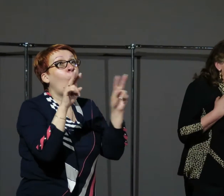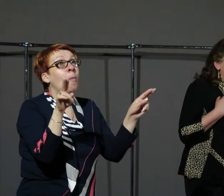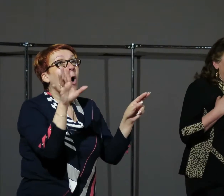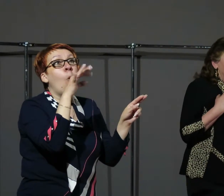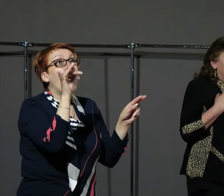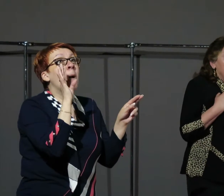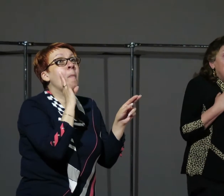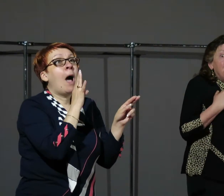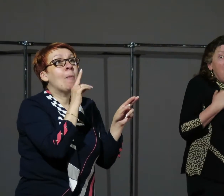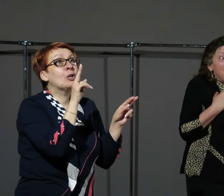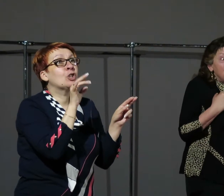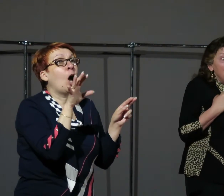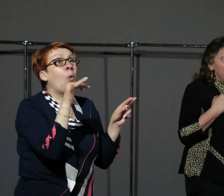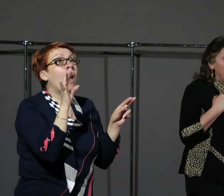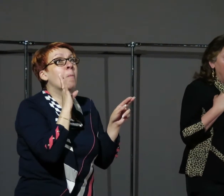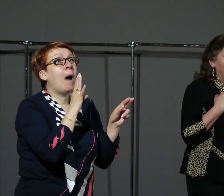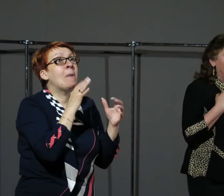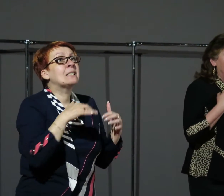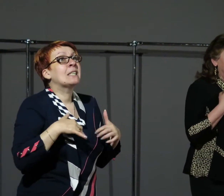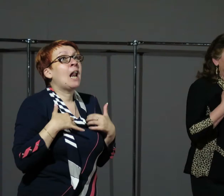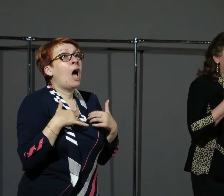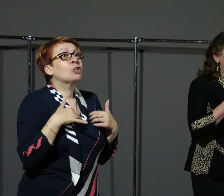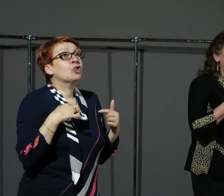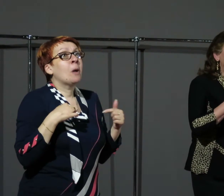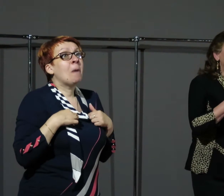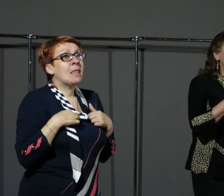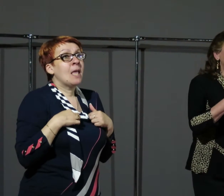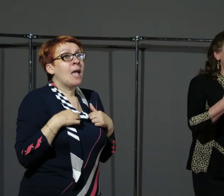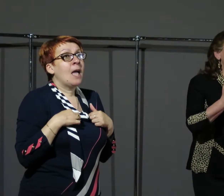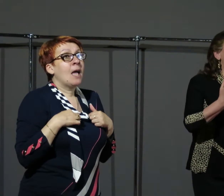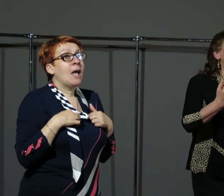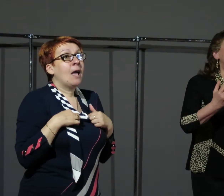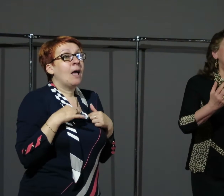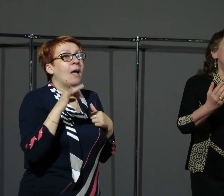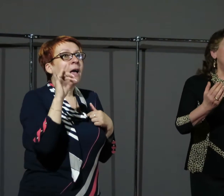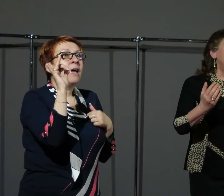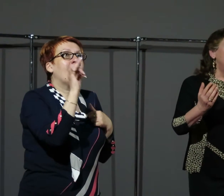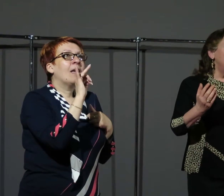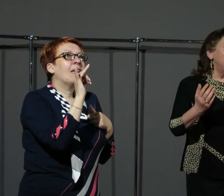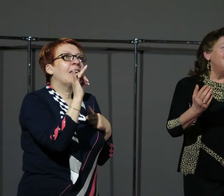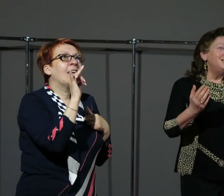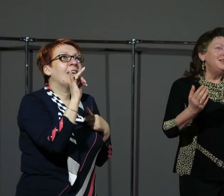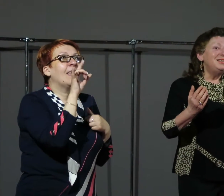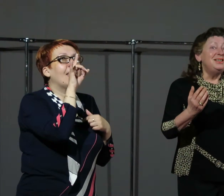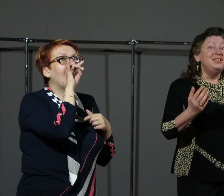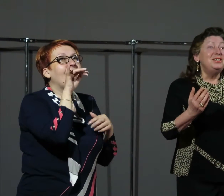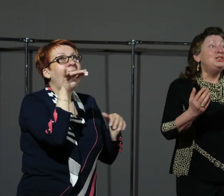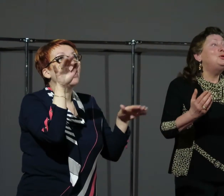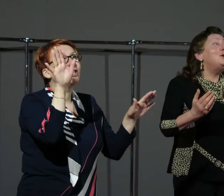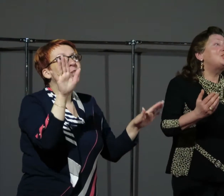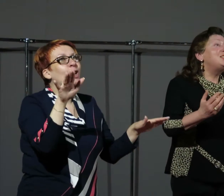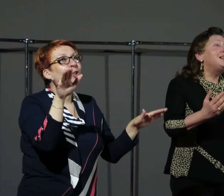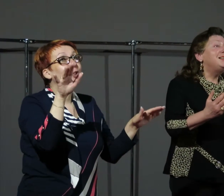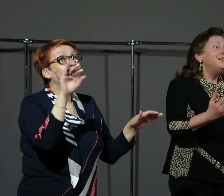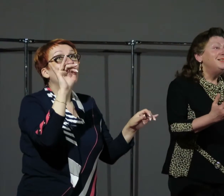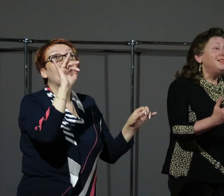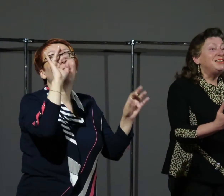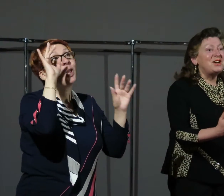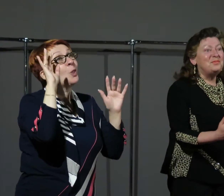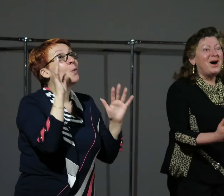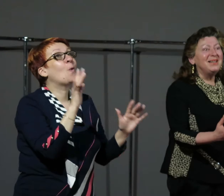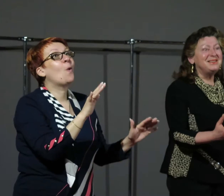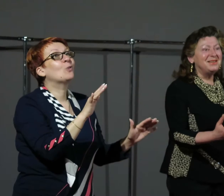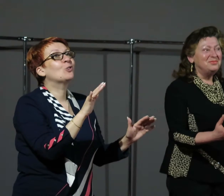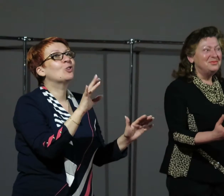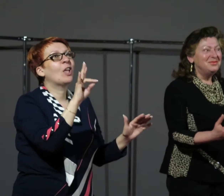Ой, мама! Страшно мне!» И ласточка, и дождик